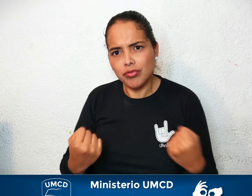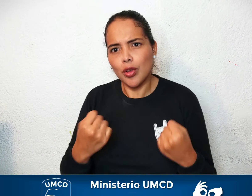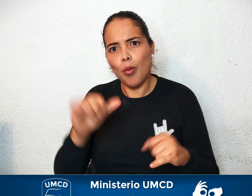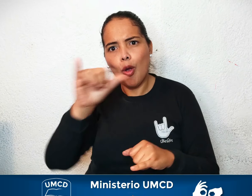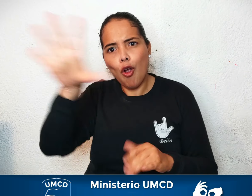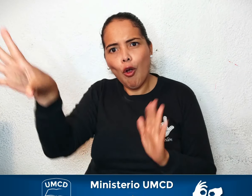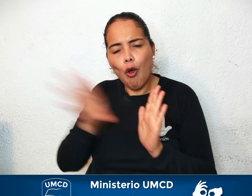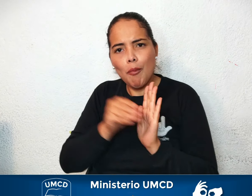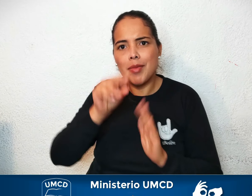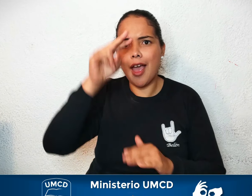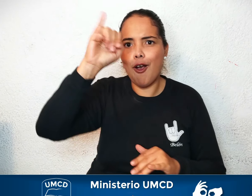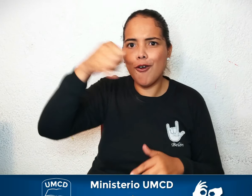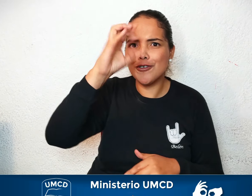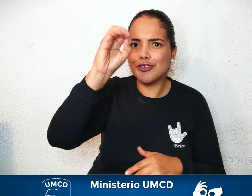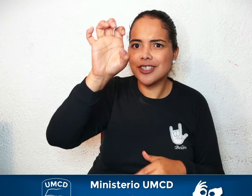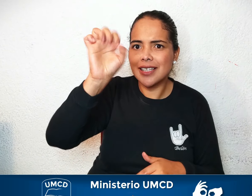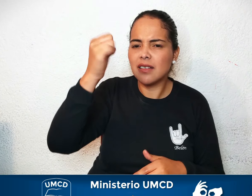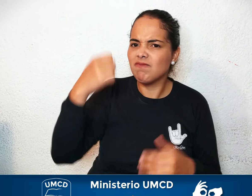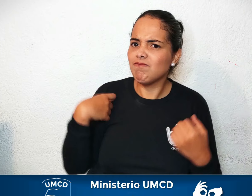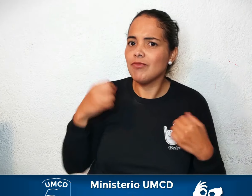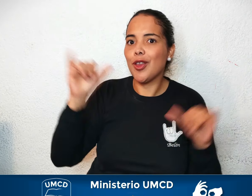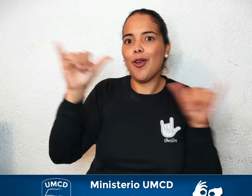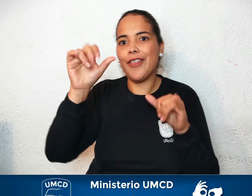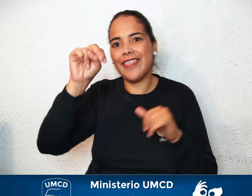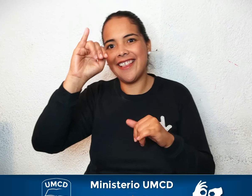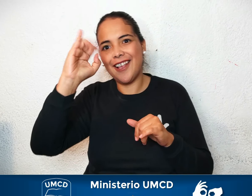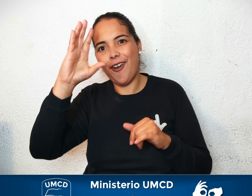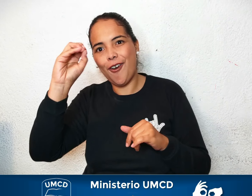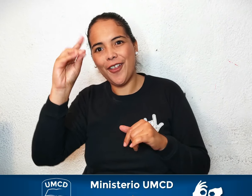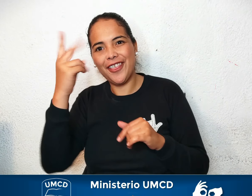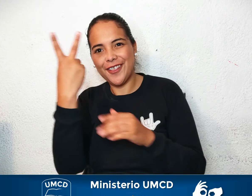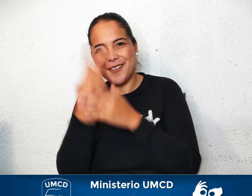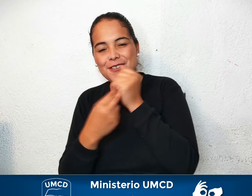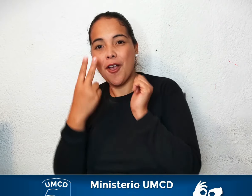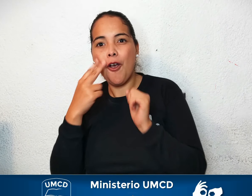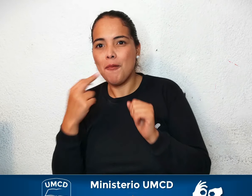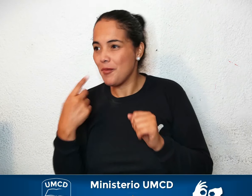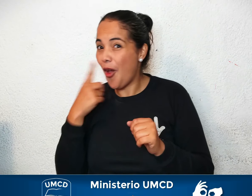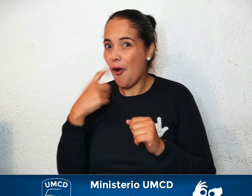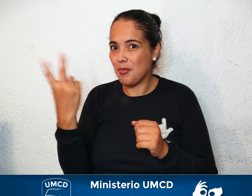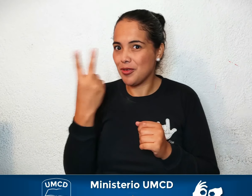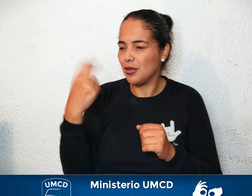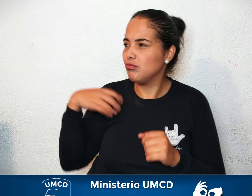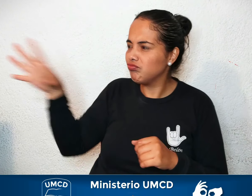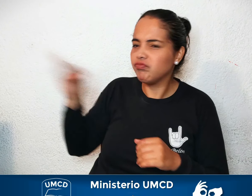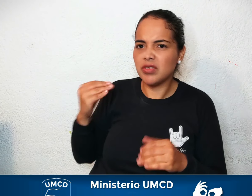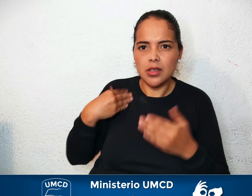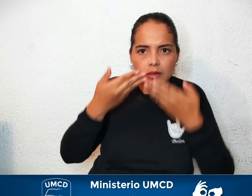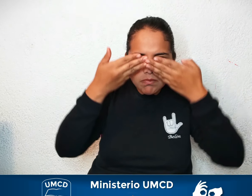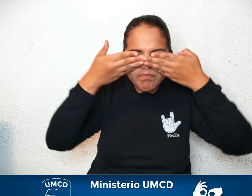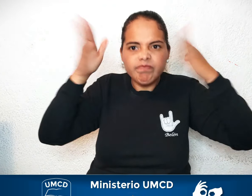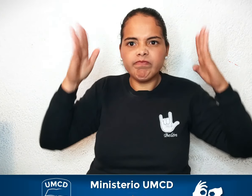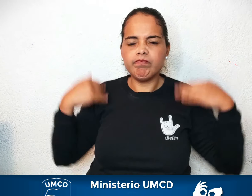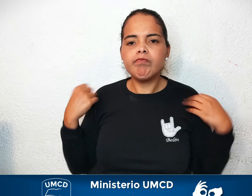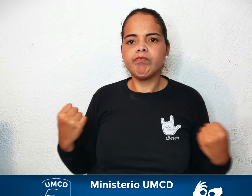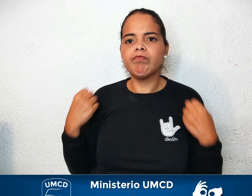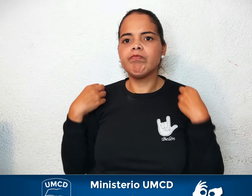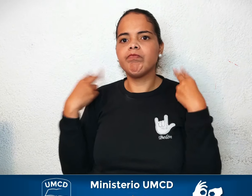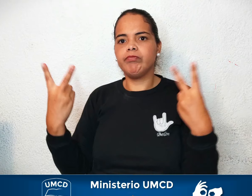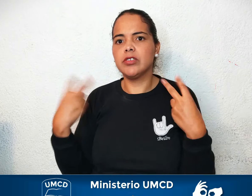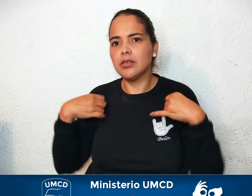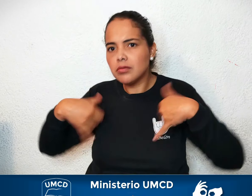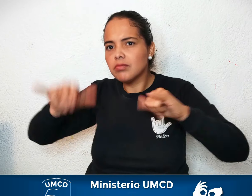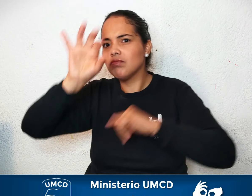como Nicodemo, salgamos de esa manera de seguirle a oscuras y